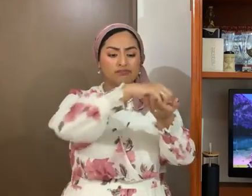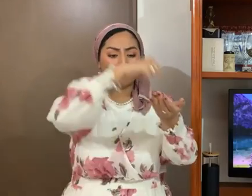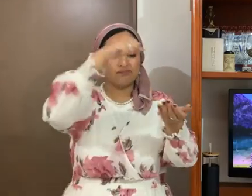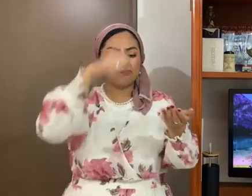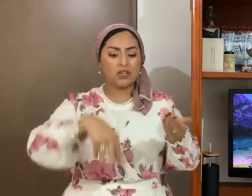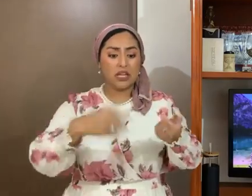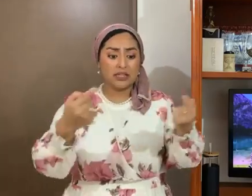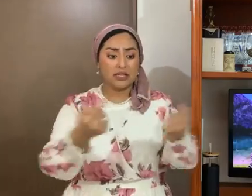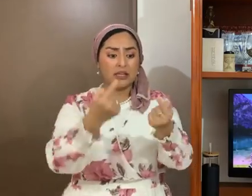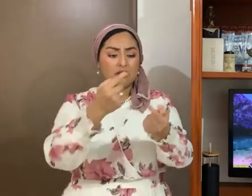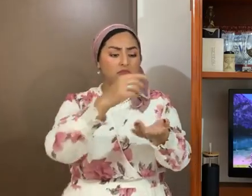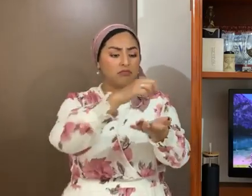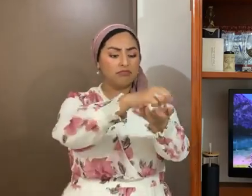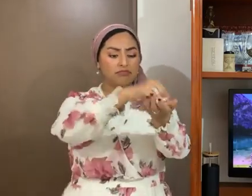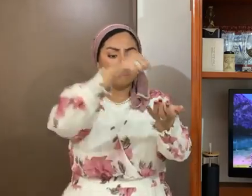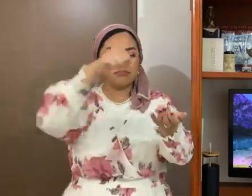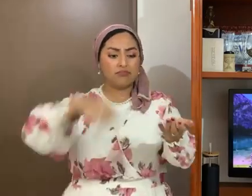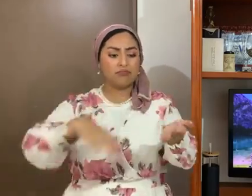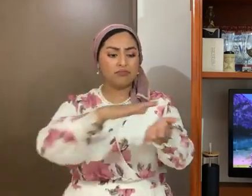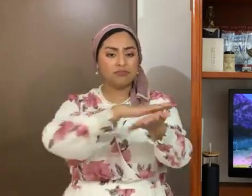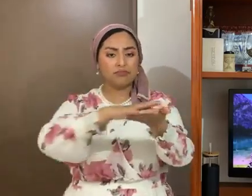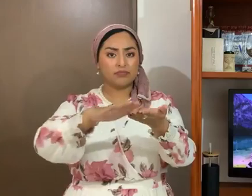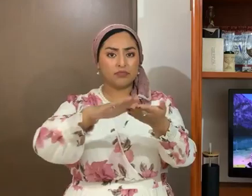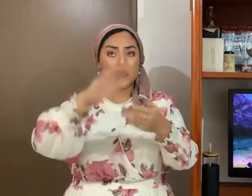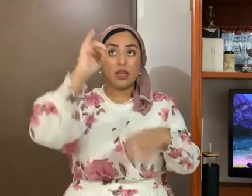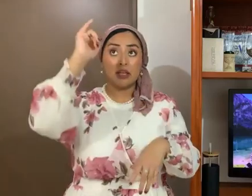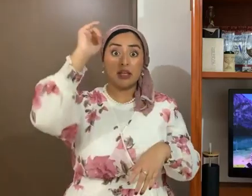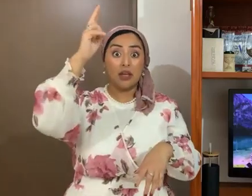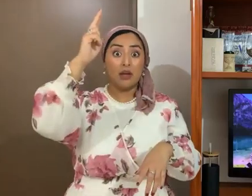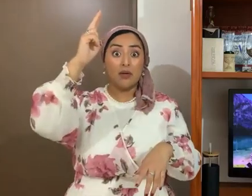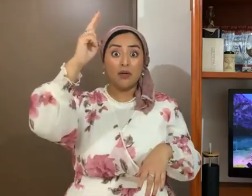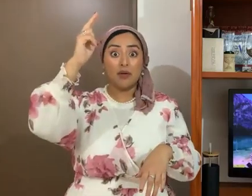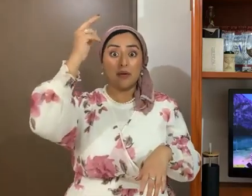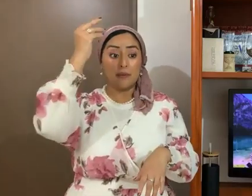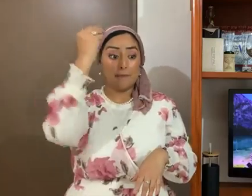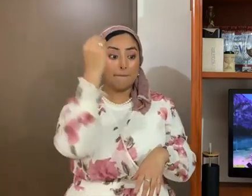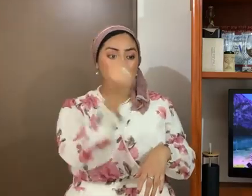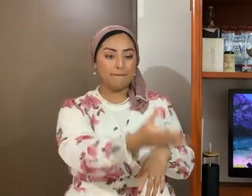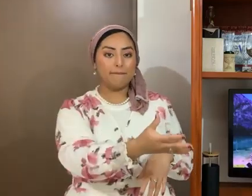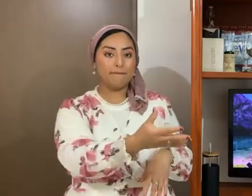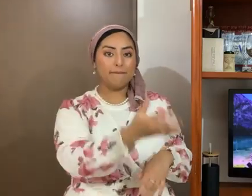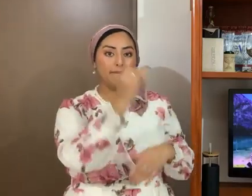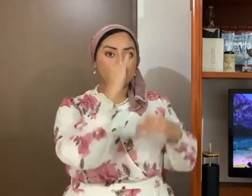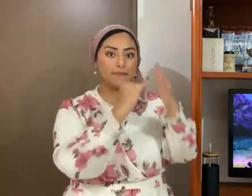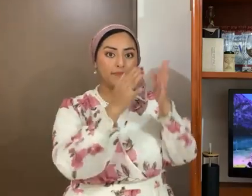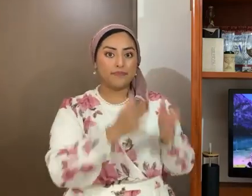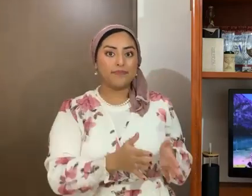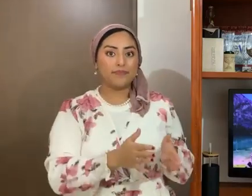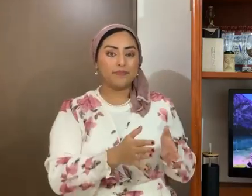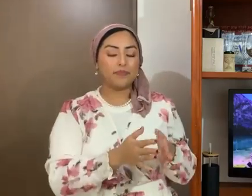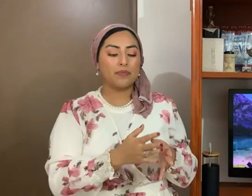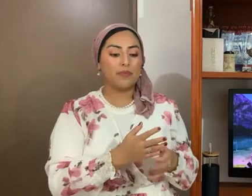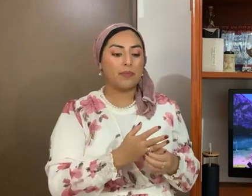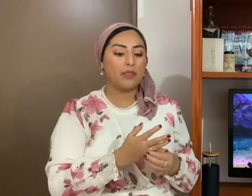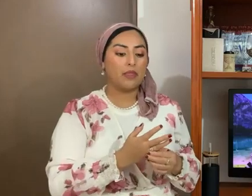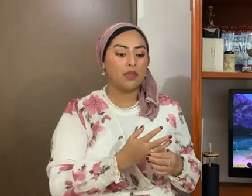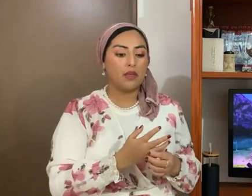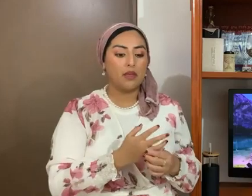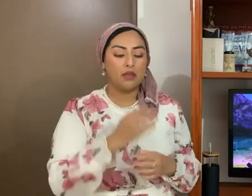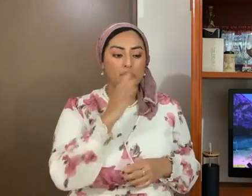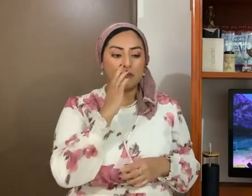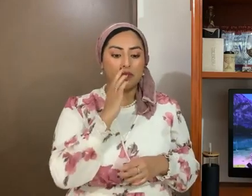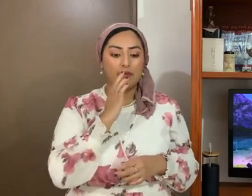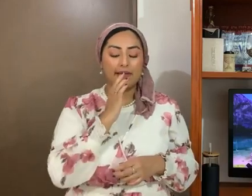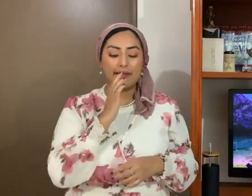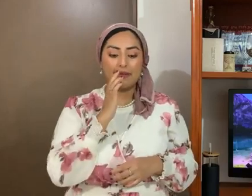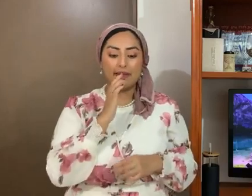pecado. Ahí Yahweh está tratando directamente con el profeta Isaías. Bueno,